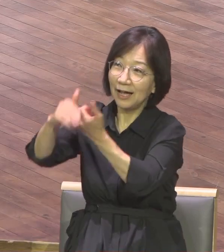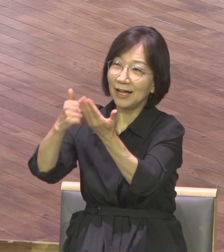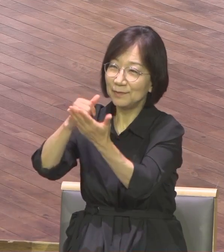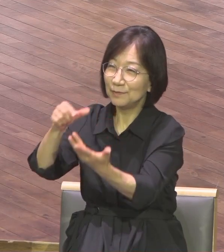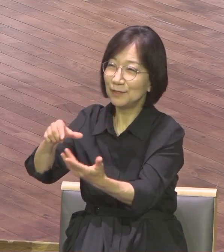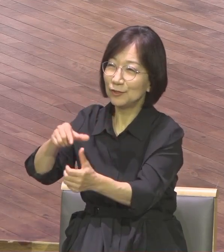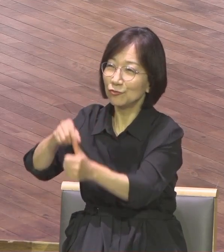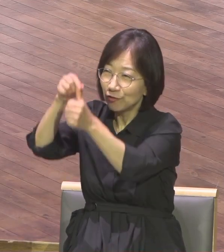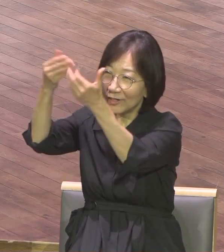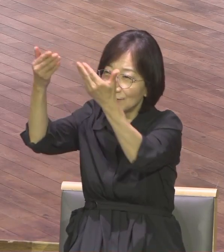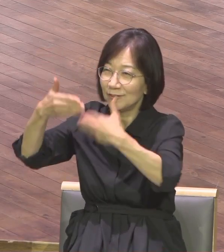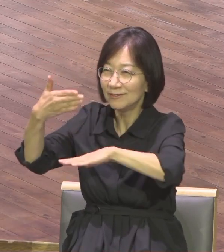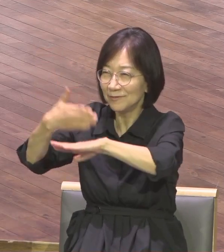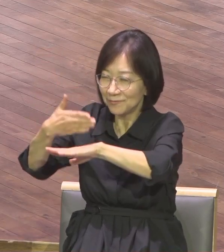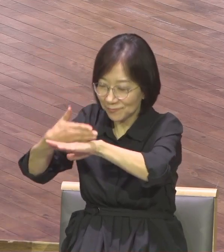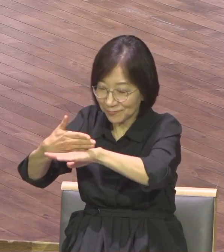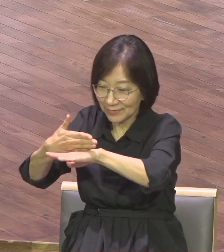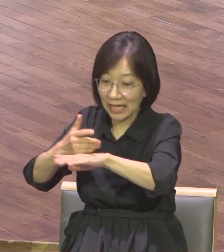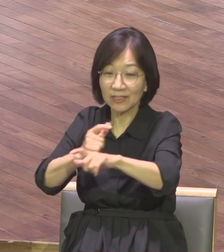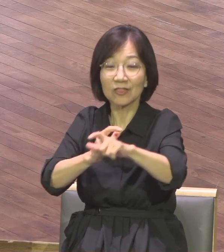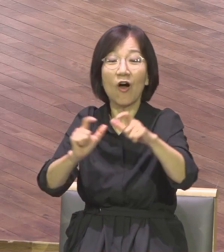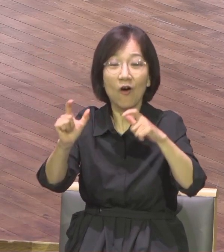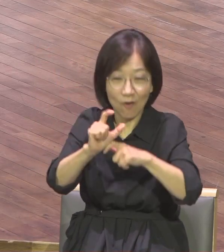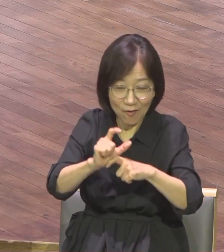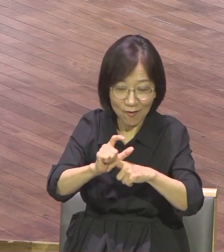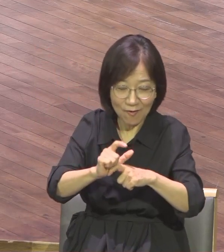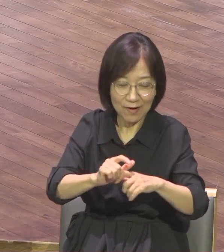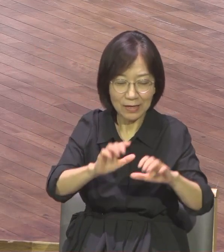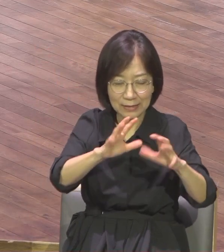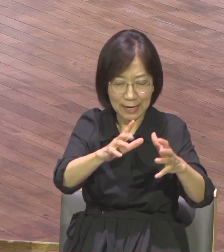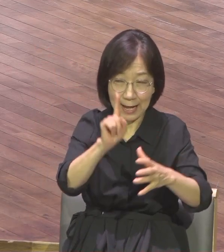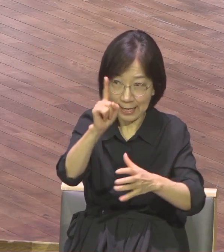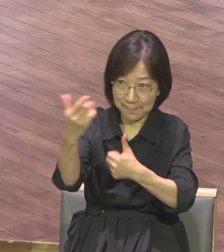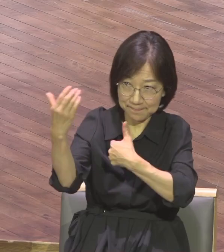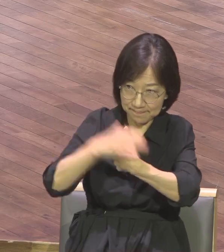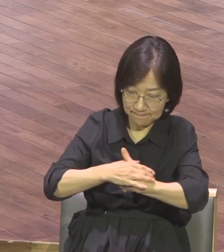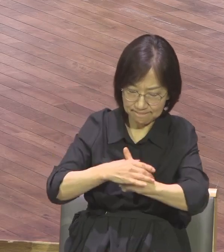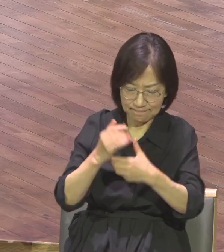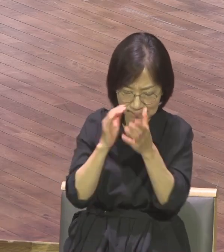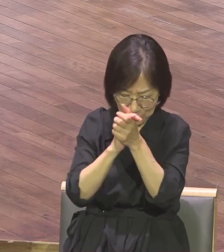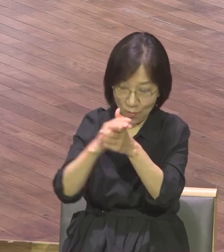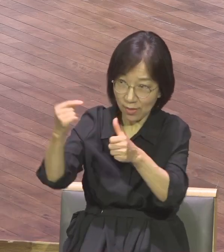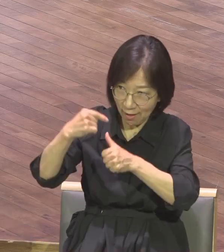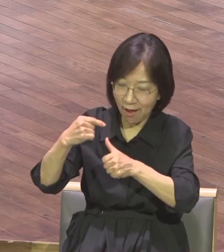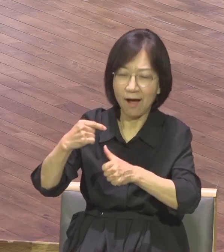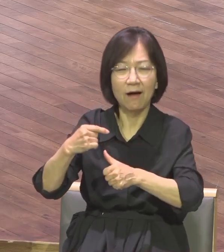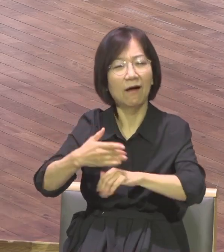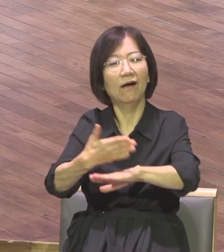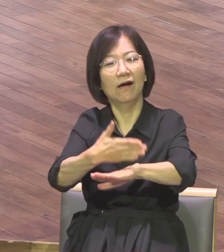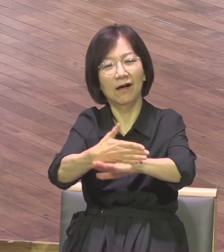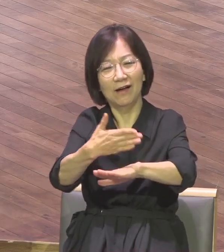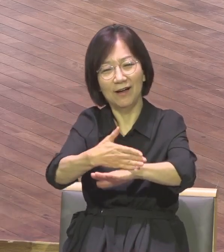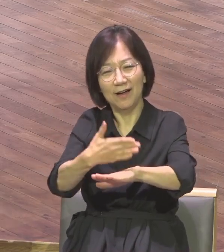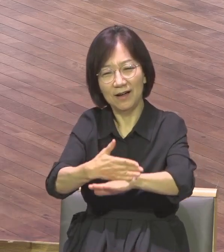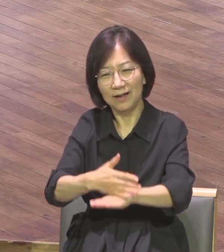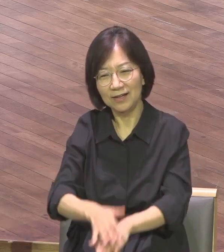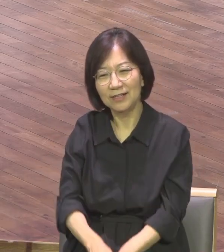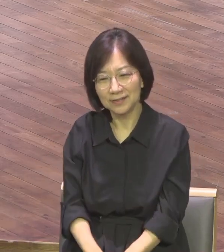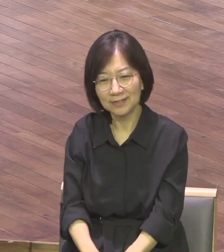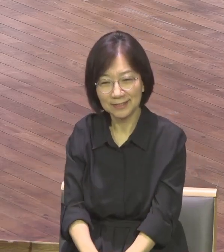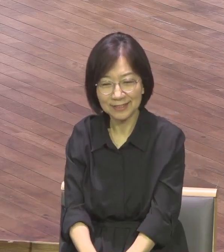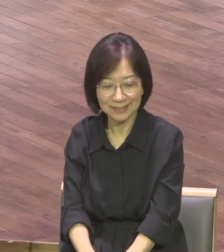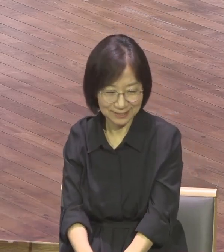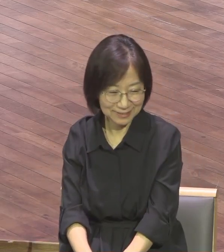있는 성교의 망대를 세울 수 있는 기회 주신 거 감사합니다. 그걸 감사하잖아요. 얼마나 감사해요.